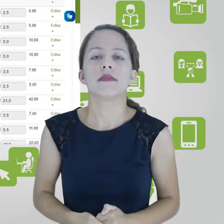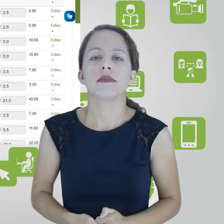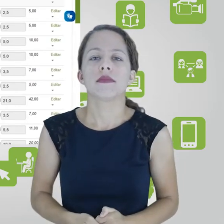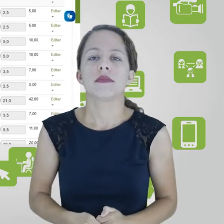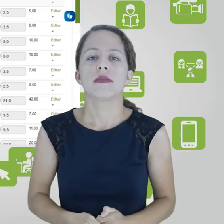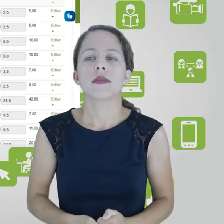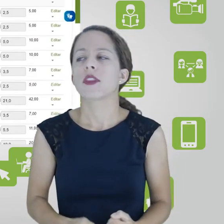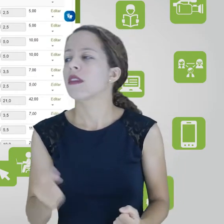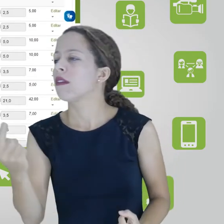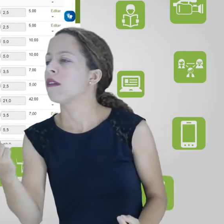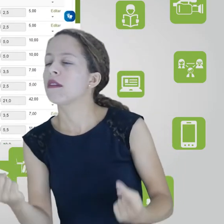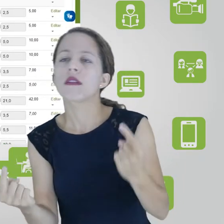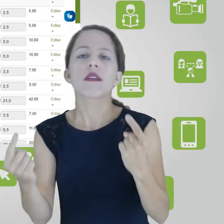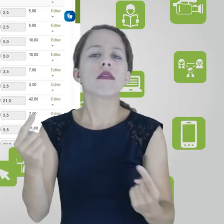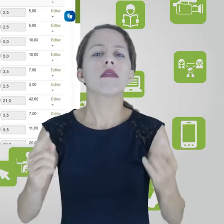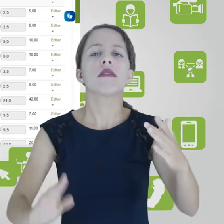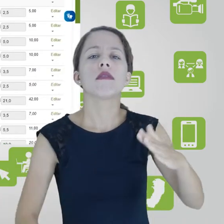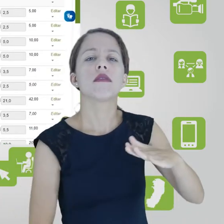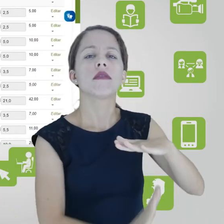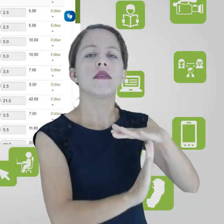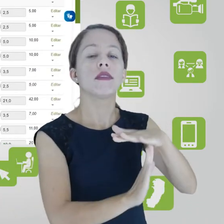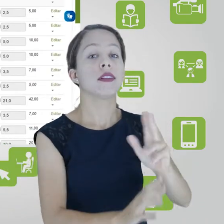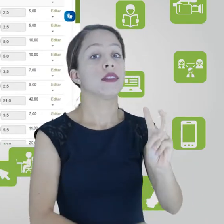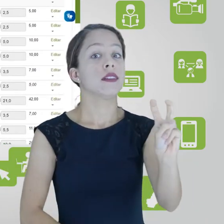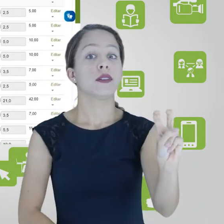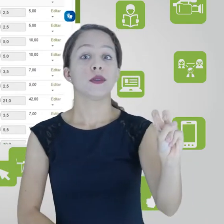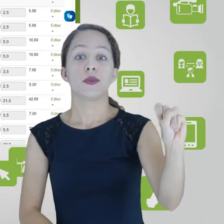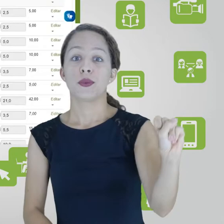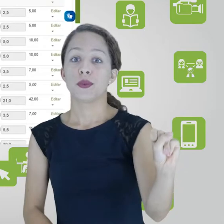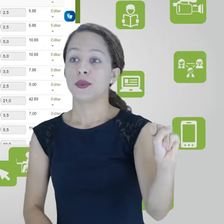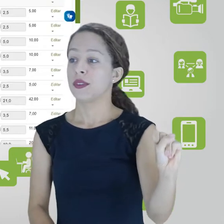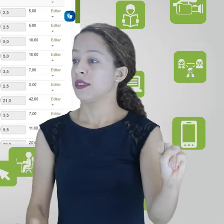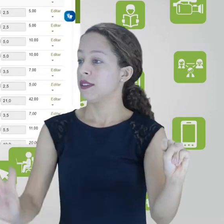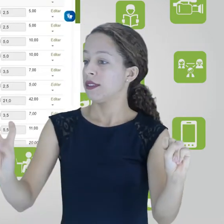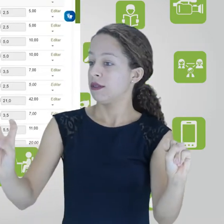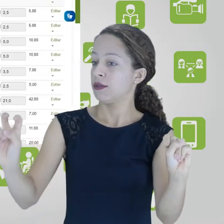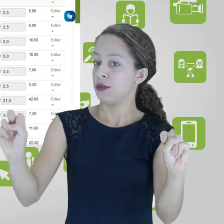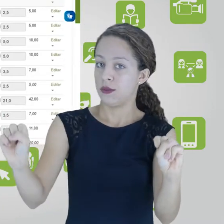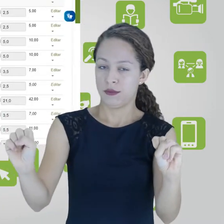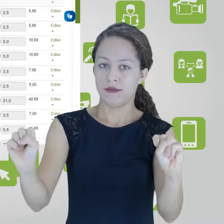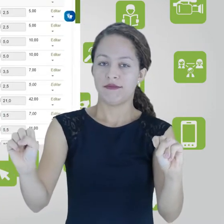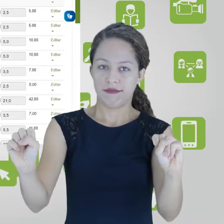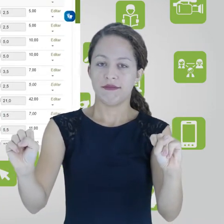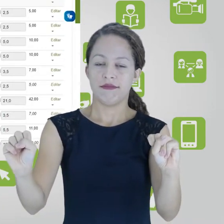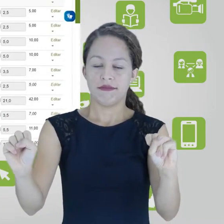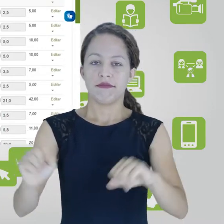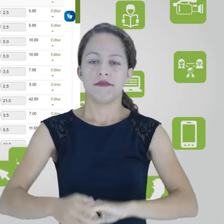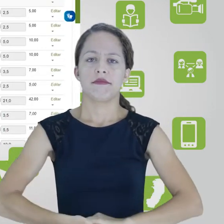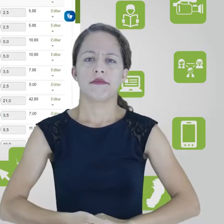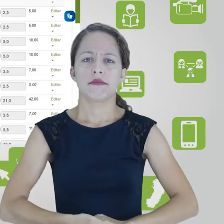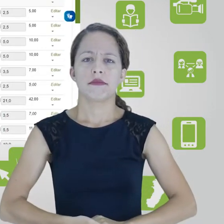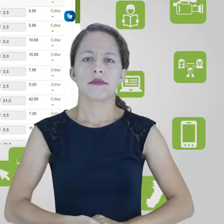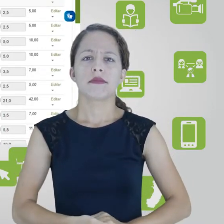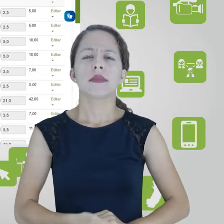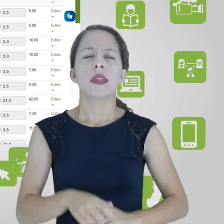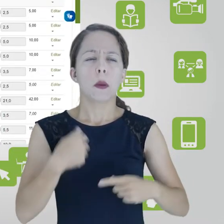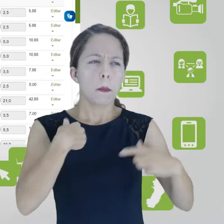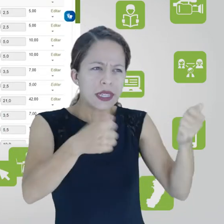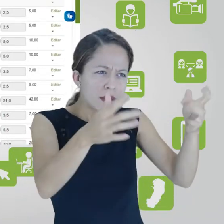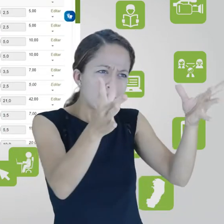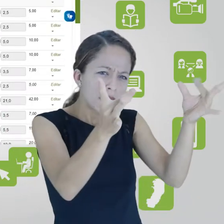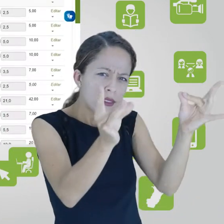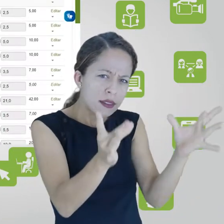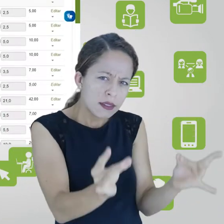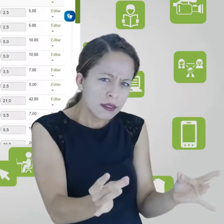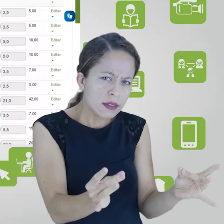Ok. Quanto é que vale cada um desses? Vale 58. Eu preciso especificar o valor da